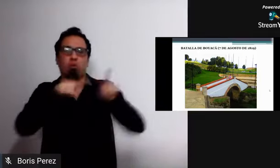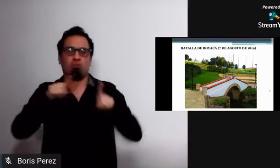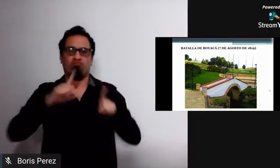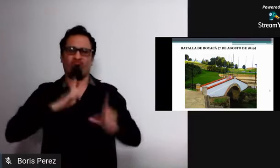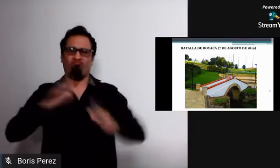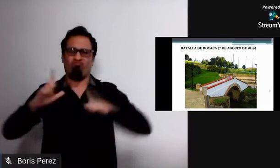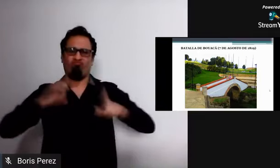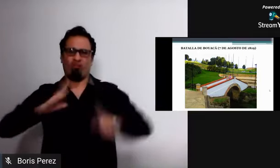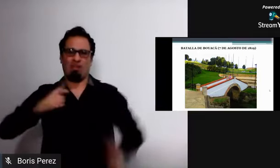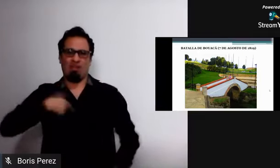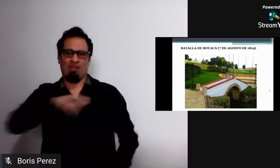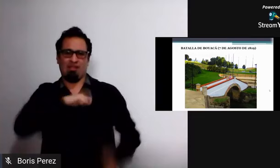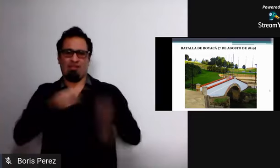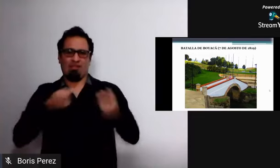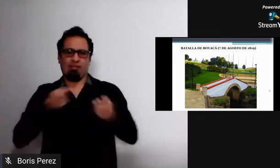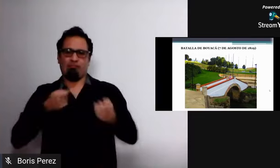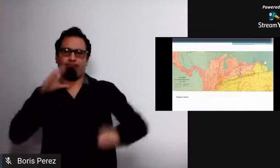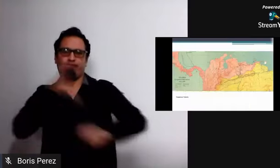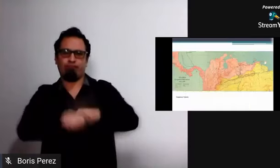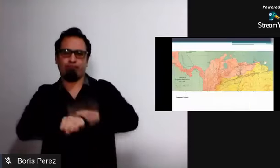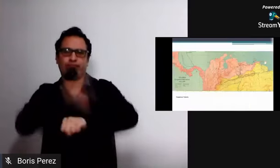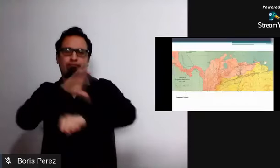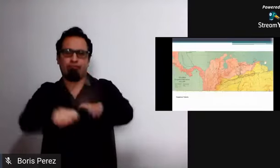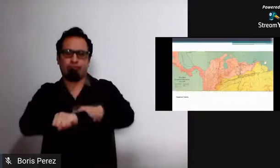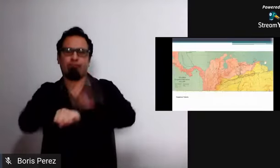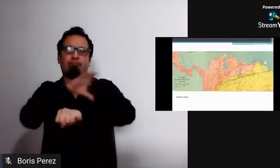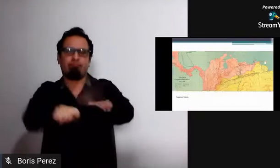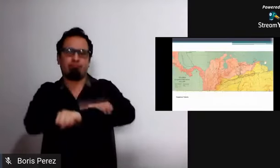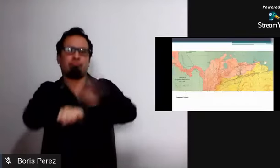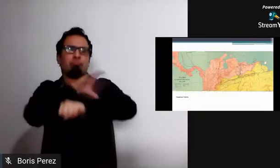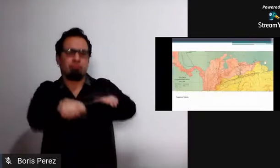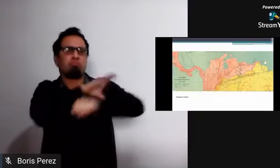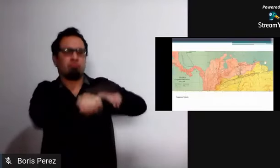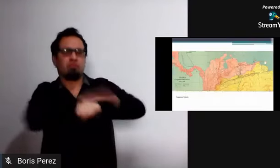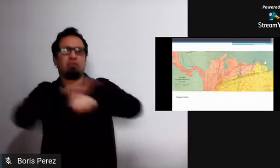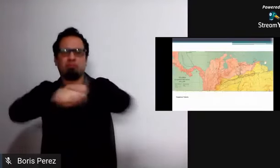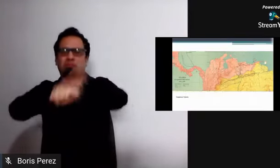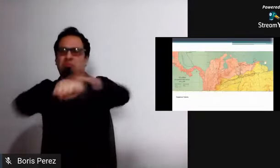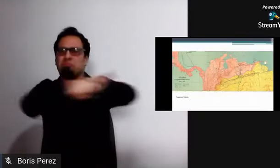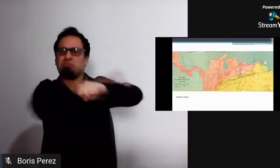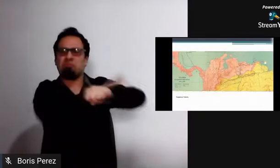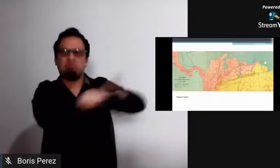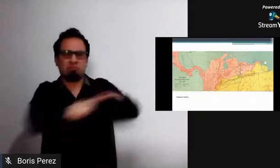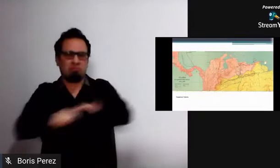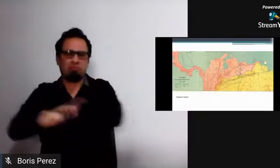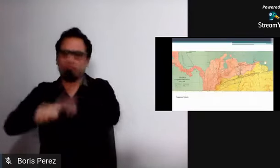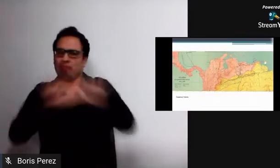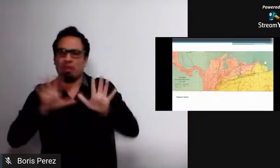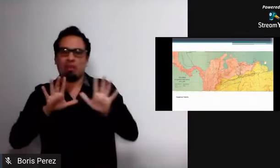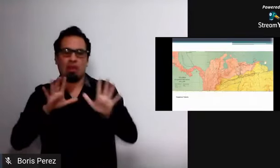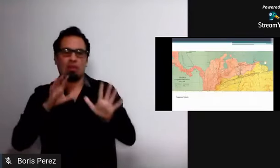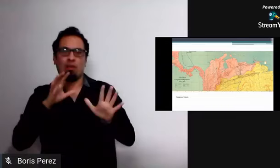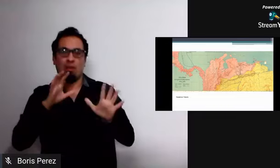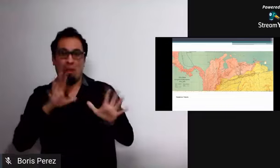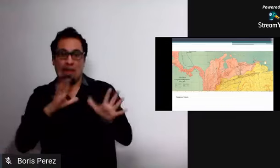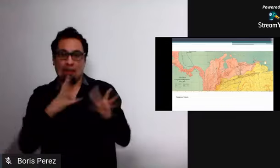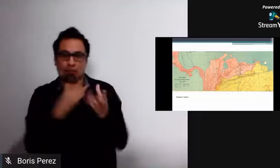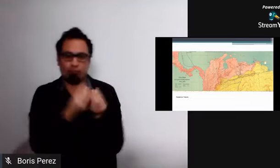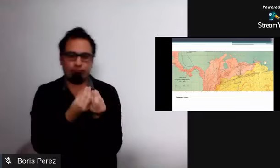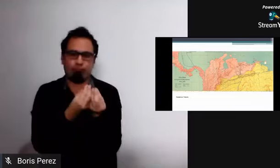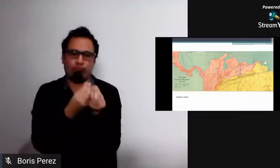y algunas personas empiezan a tener problemas y algunos de ellos en medio de la batalla